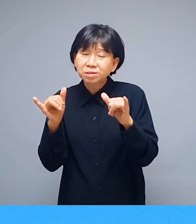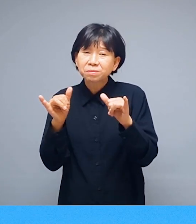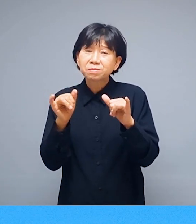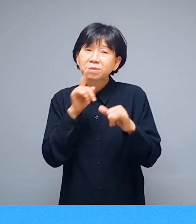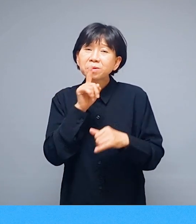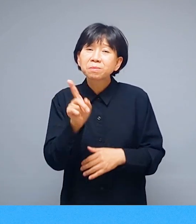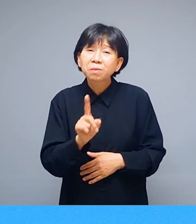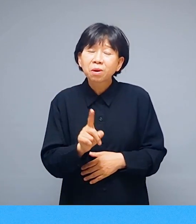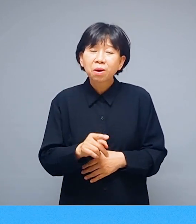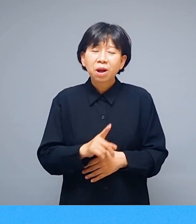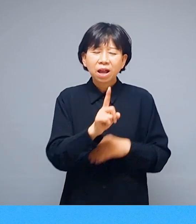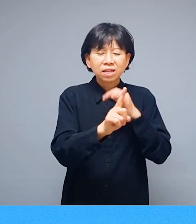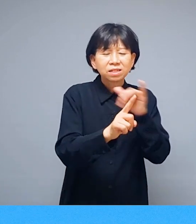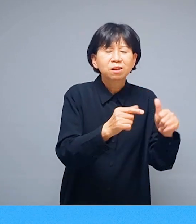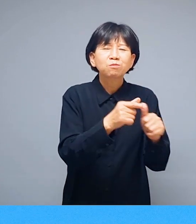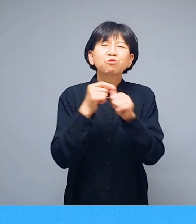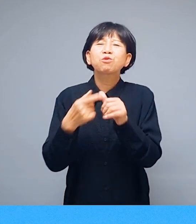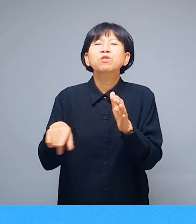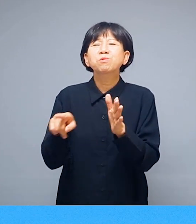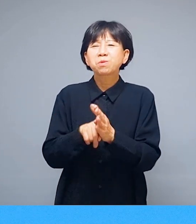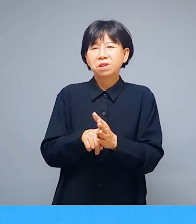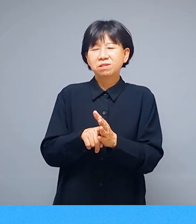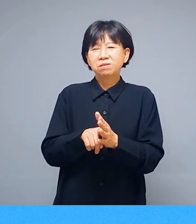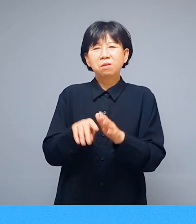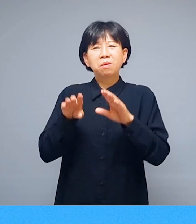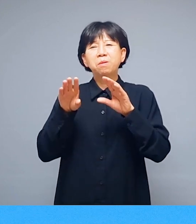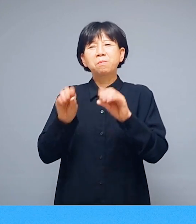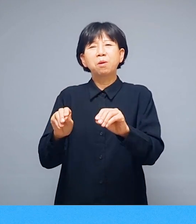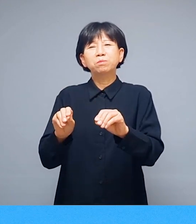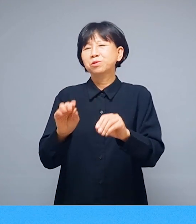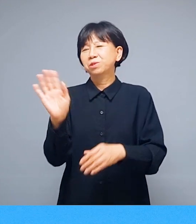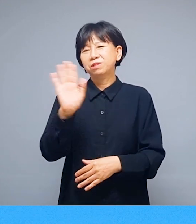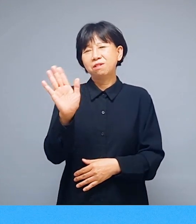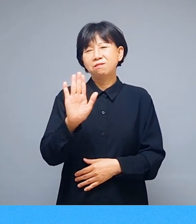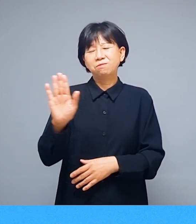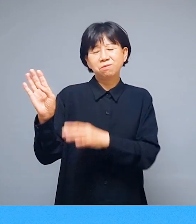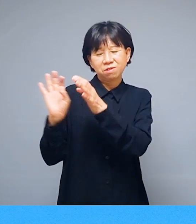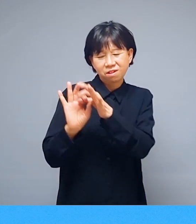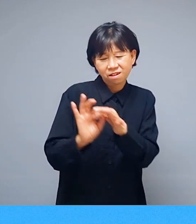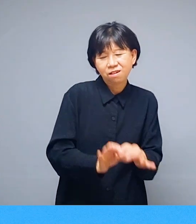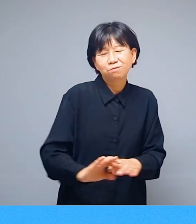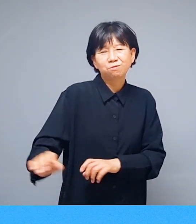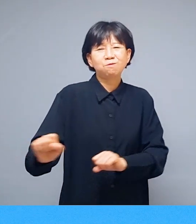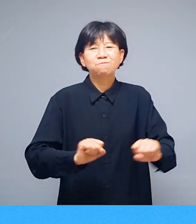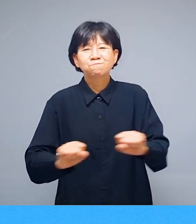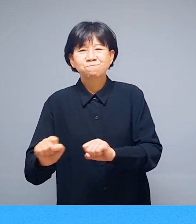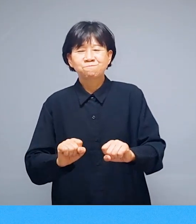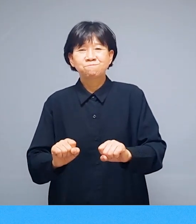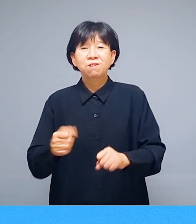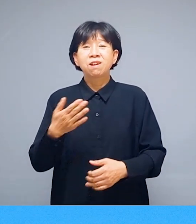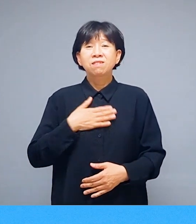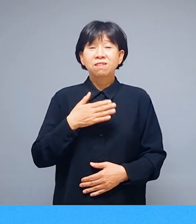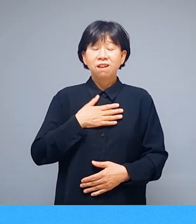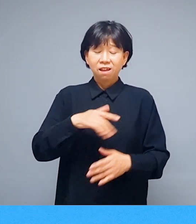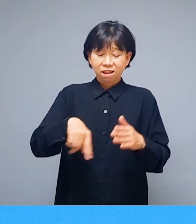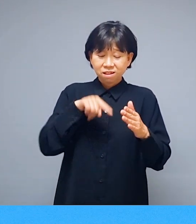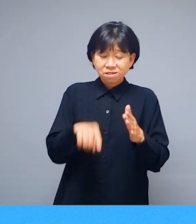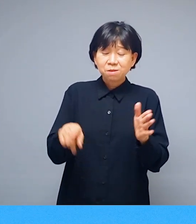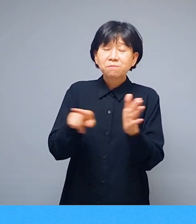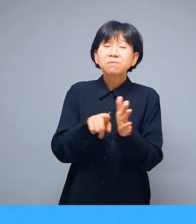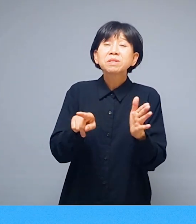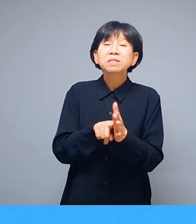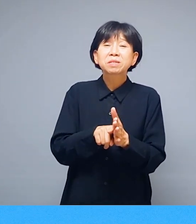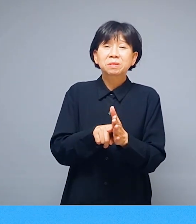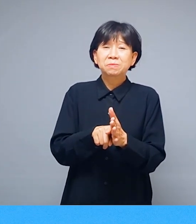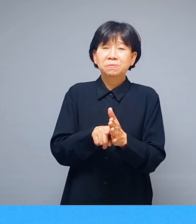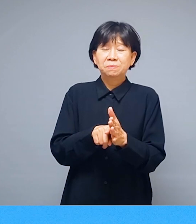괜찮습니다. 중요한 건요, 내 안에 아직 살아있는 믿음의 불씨를 놓치지 않고 굳게 잘 붙잡고 있느냐?